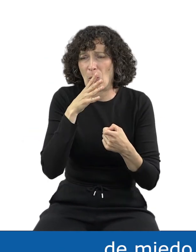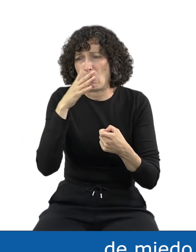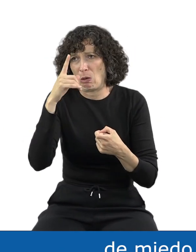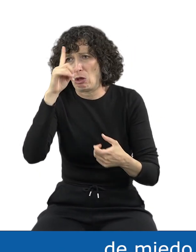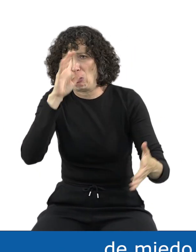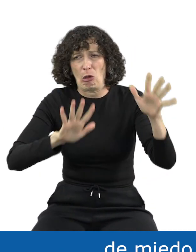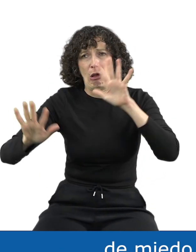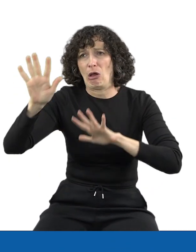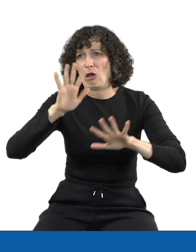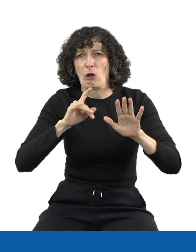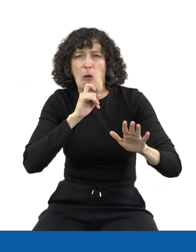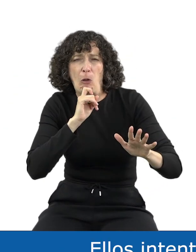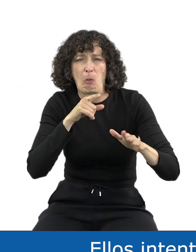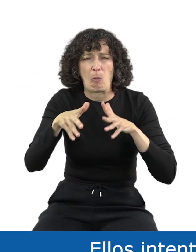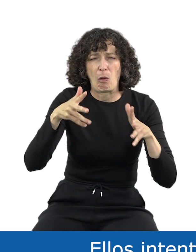manera.